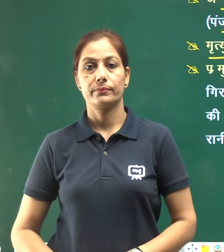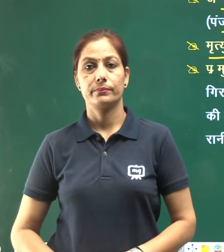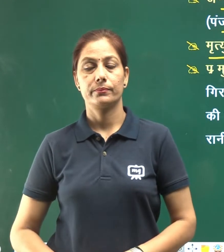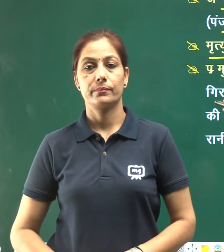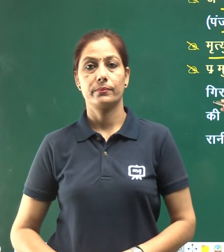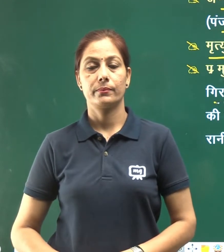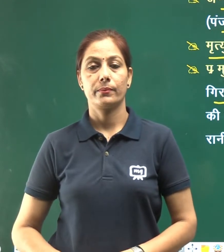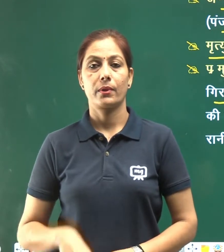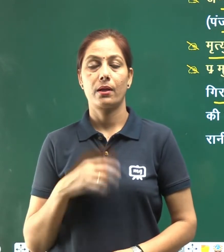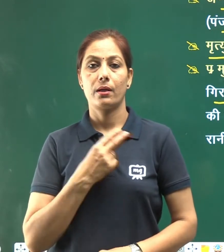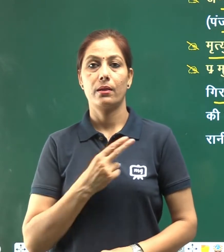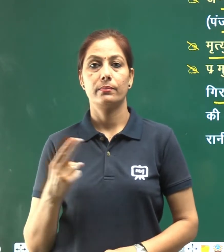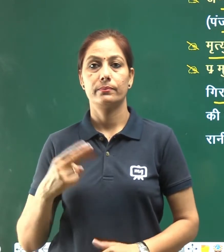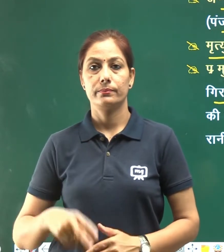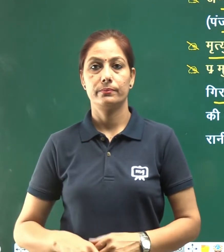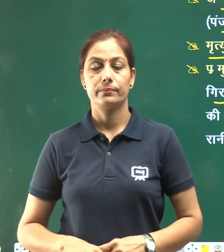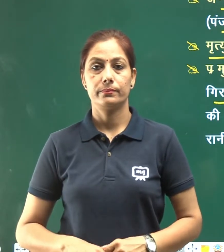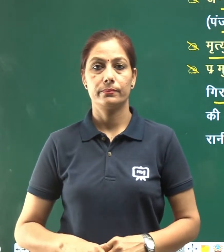एक गिरजा एक खंदक,